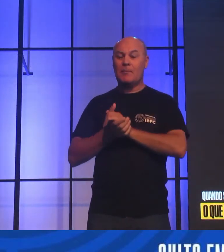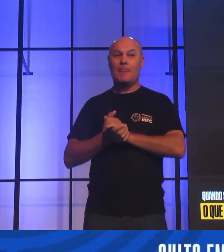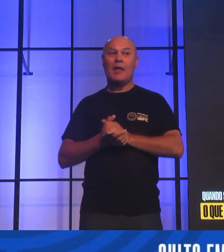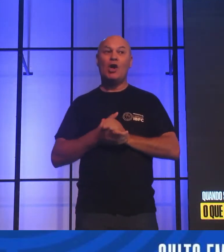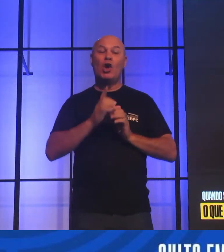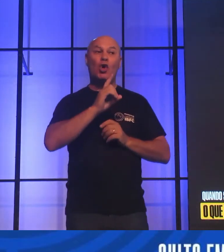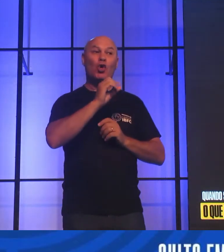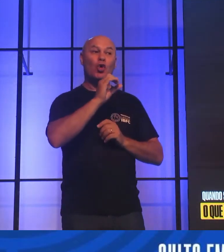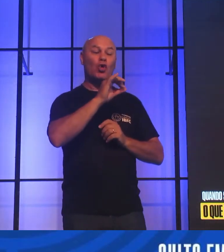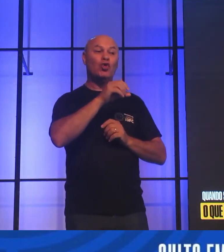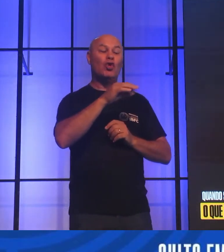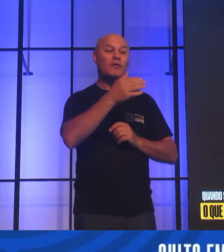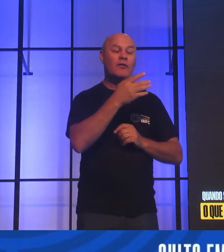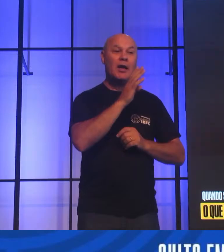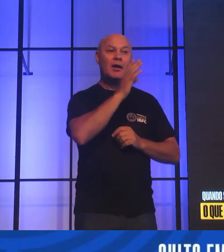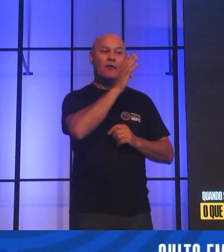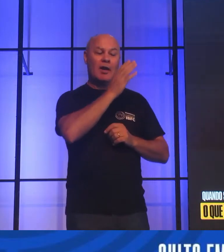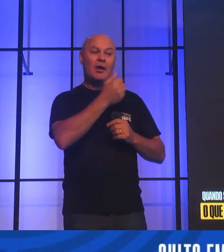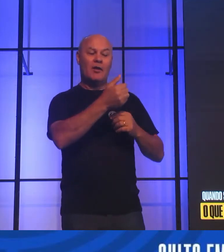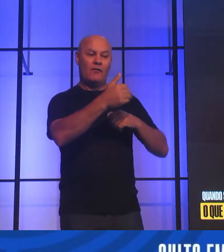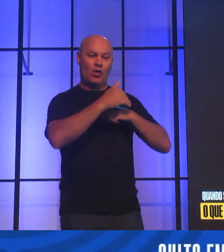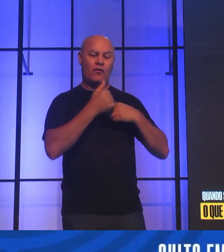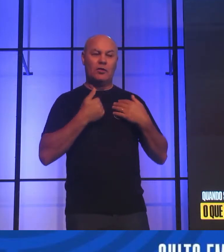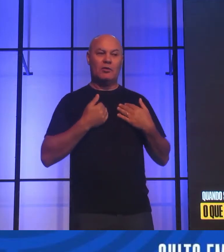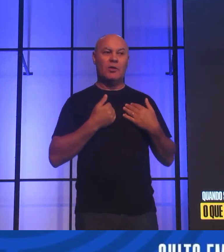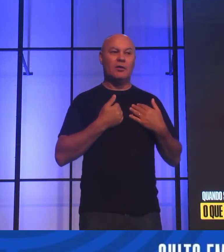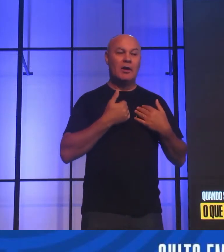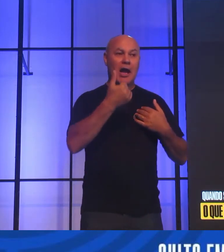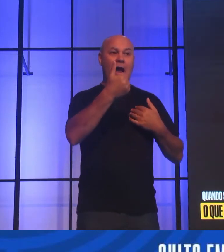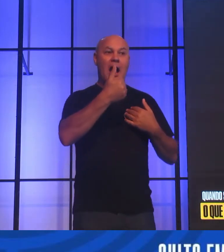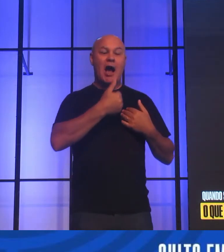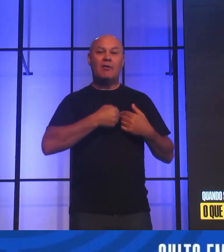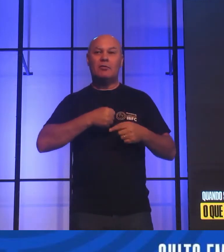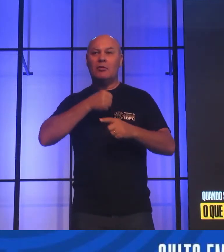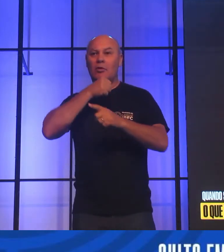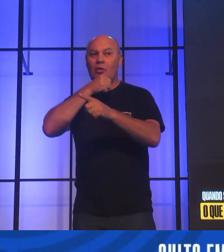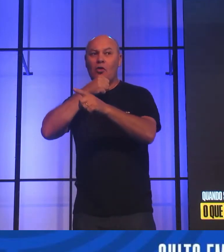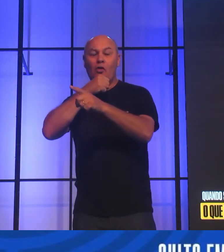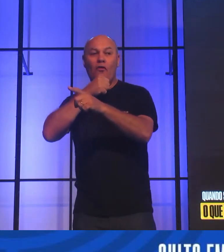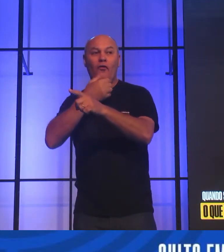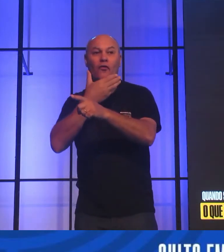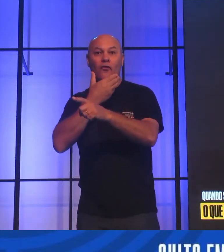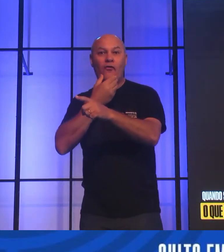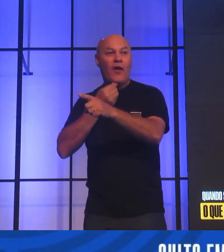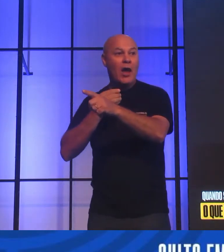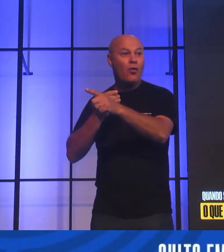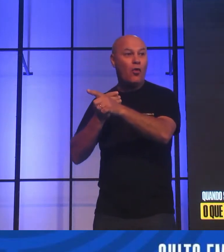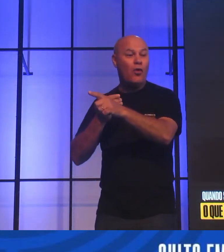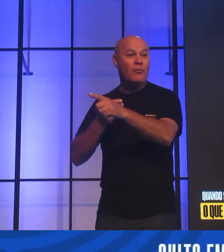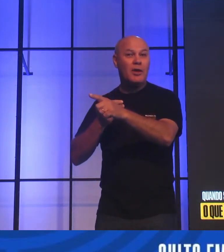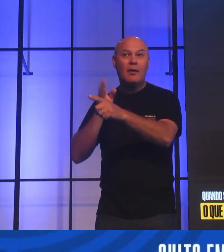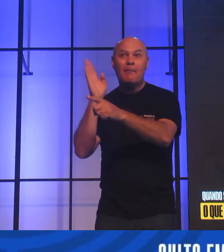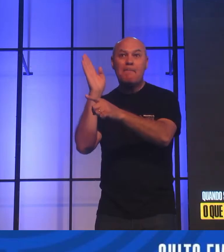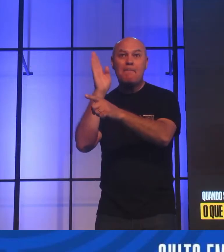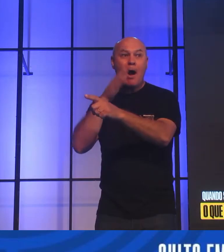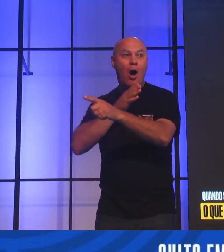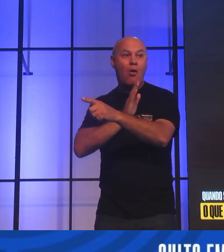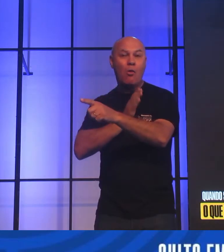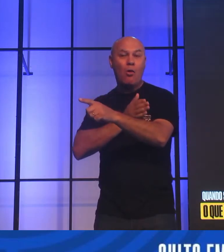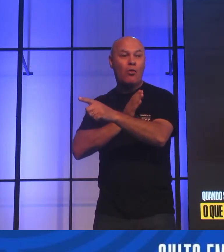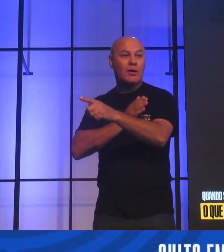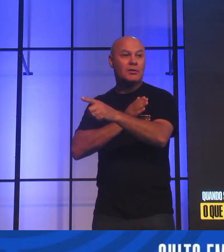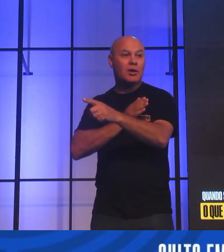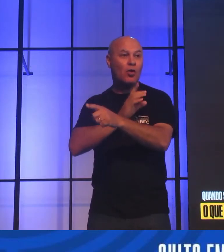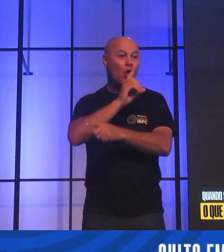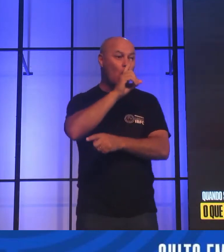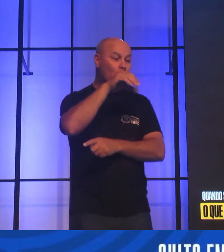já ligou para cá não sei quantas vezes, ameaçando botar uma bomba, ameaçando vir aqui quebrar tudo. Eu disse,